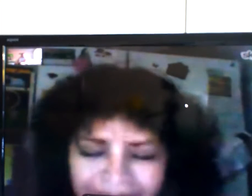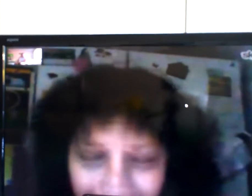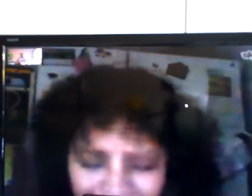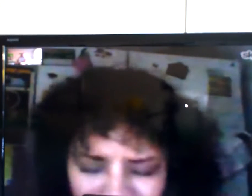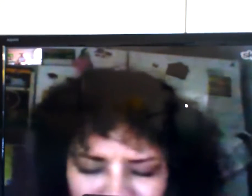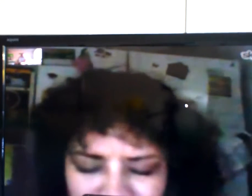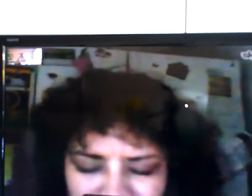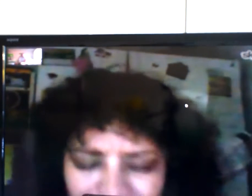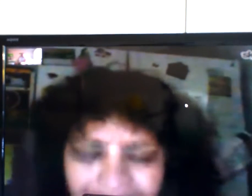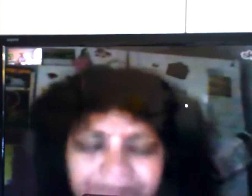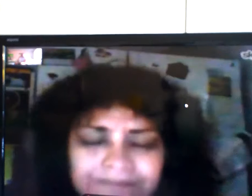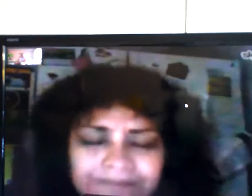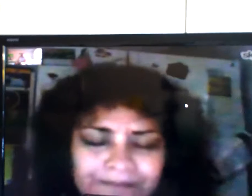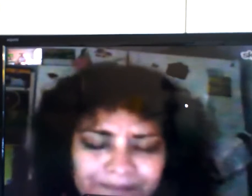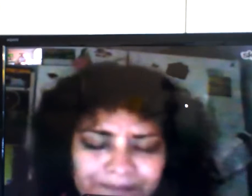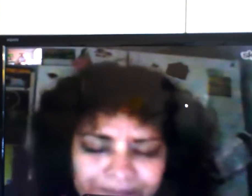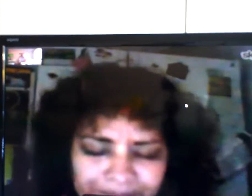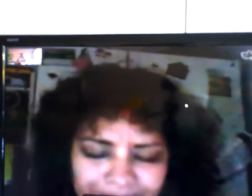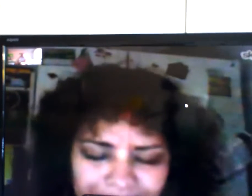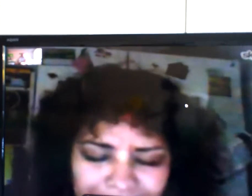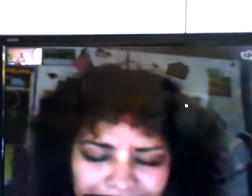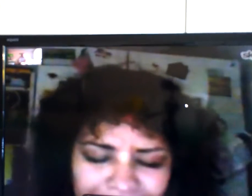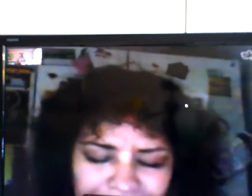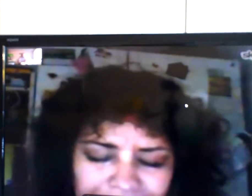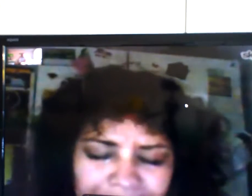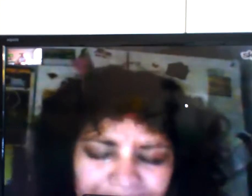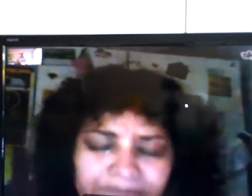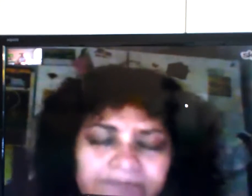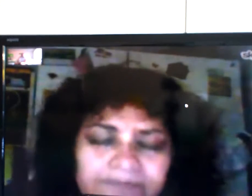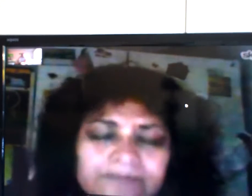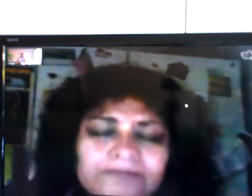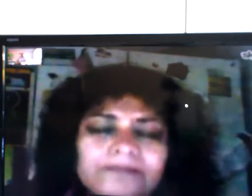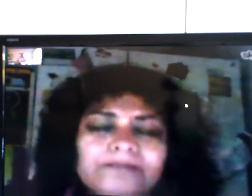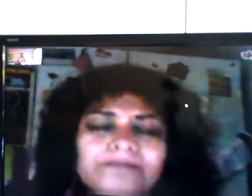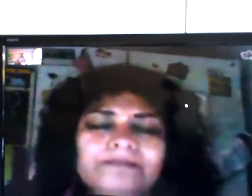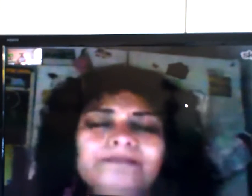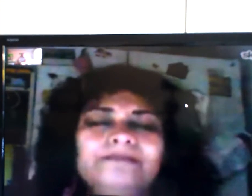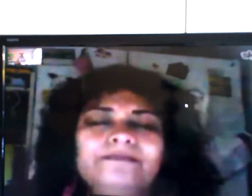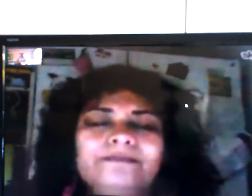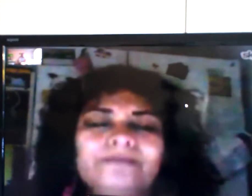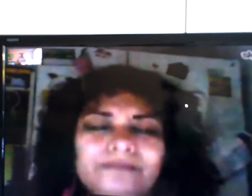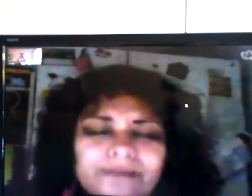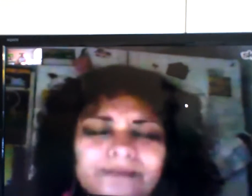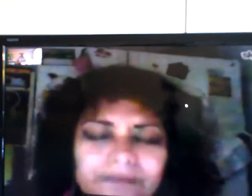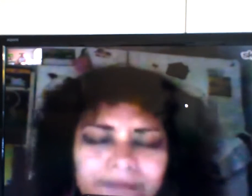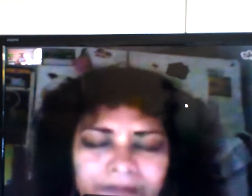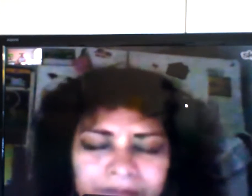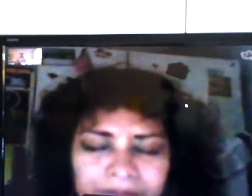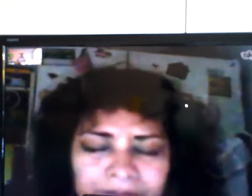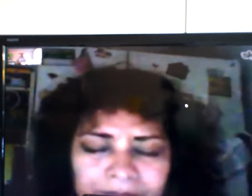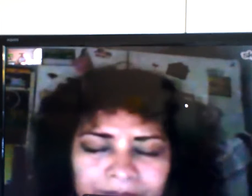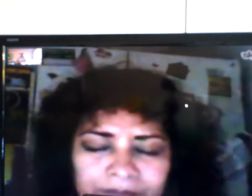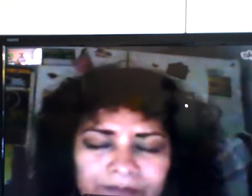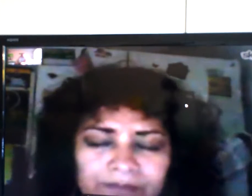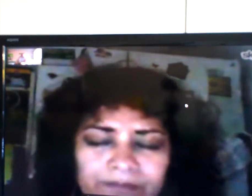ok hagamos un resumen fin tú estás allí porque esta mujer anhelaba eso y tú le dabas el tour es